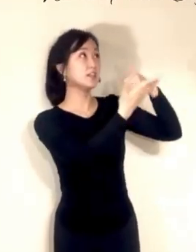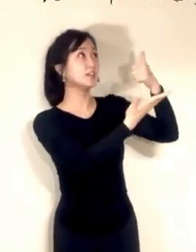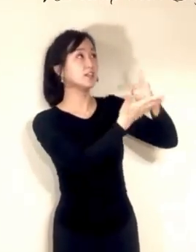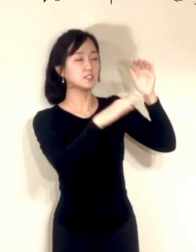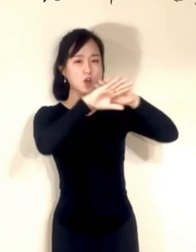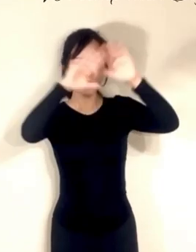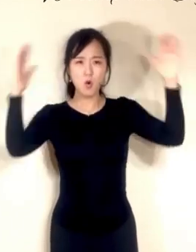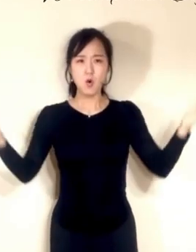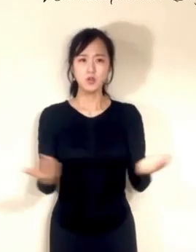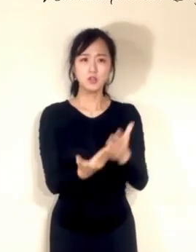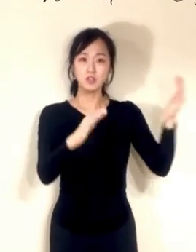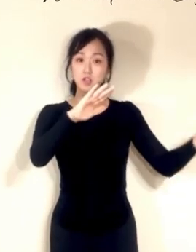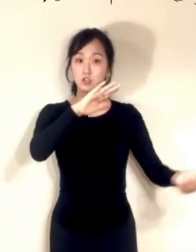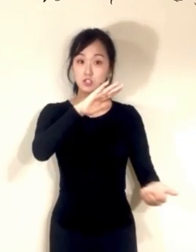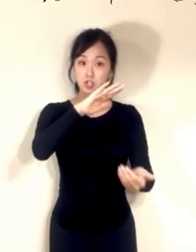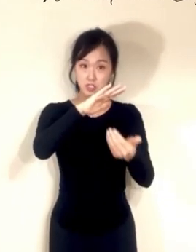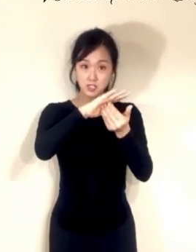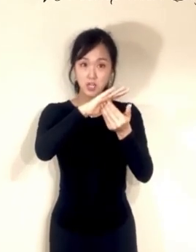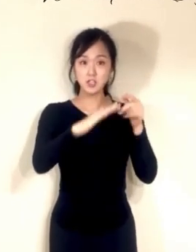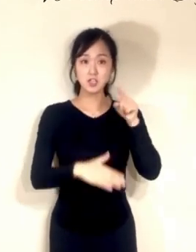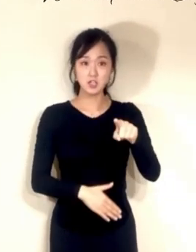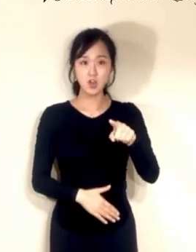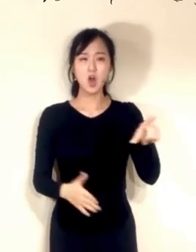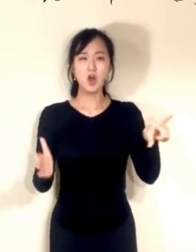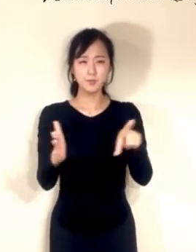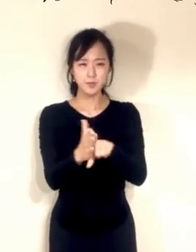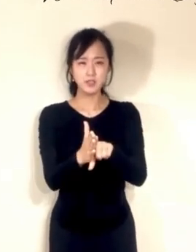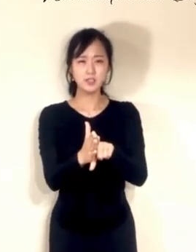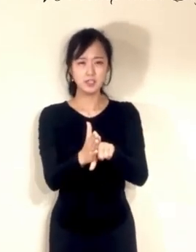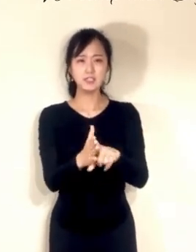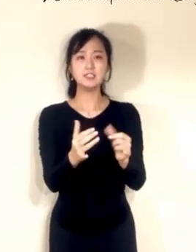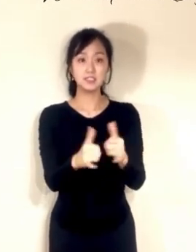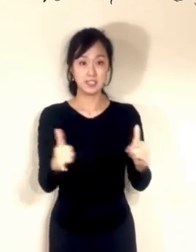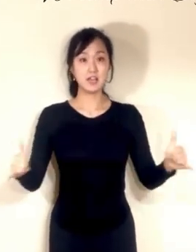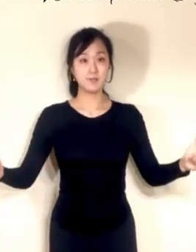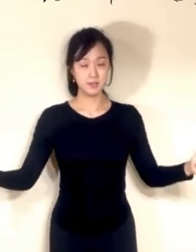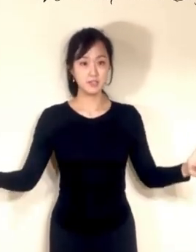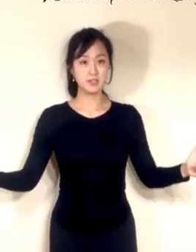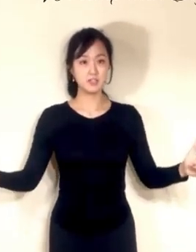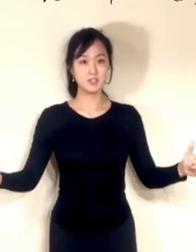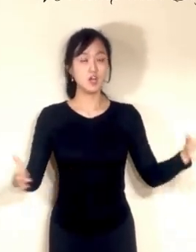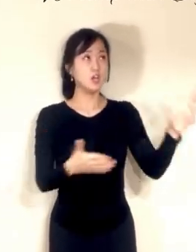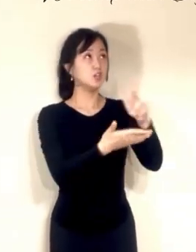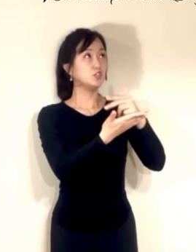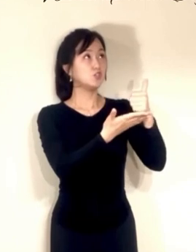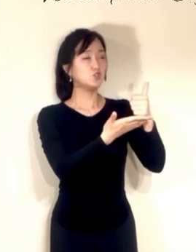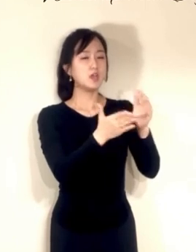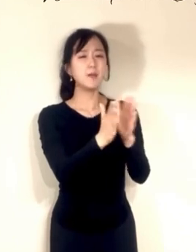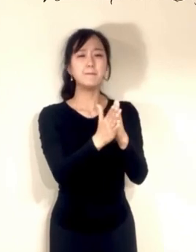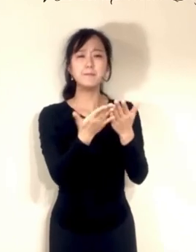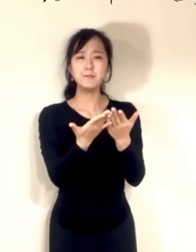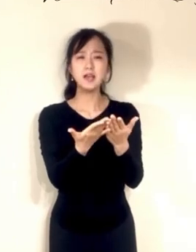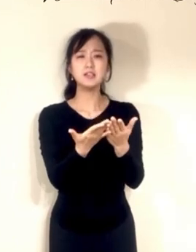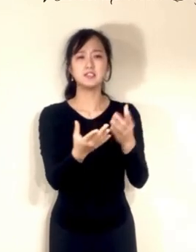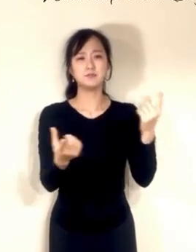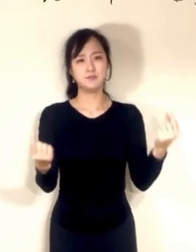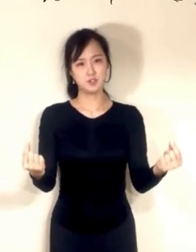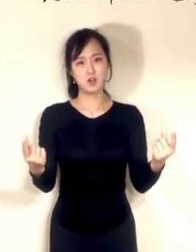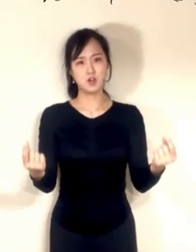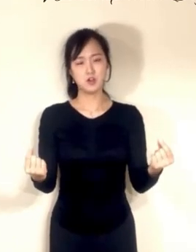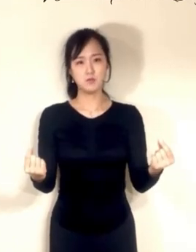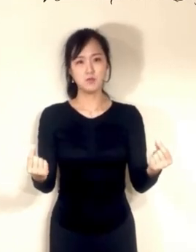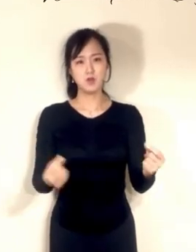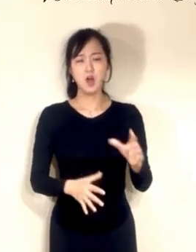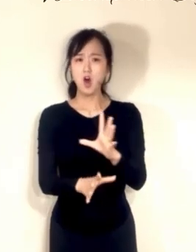하나님께서 만사를 성취하신다는 이 소망을 가진 자들은 주님의 말씀과 같이 우리의 짧은 생애,